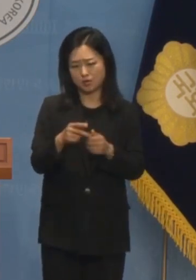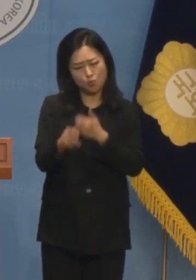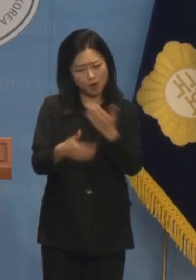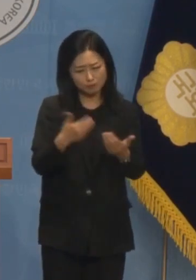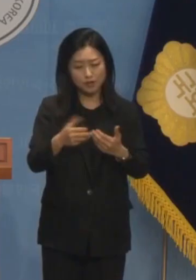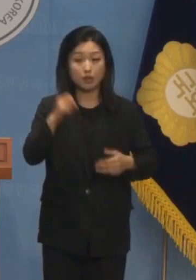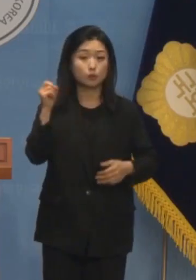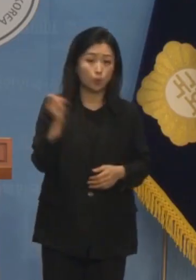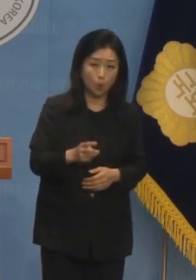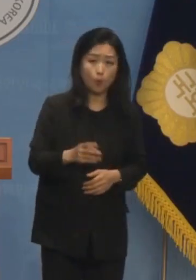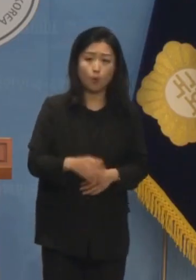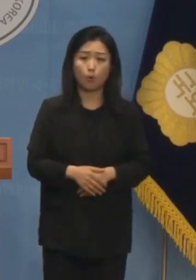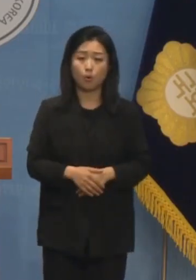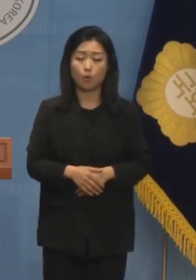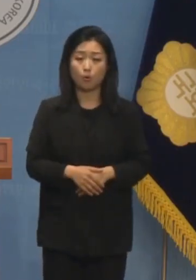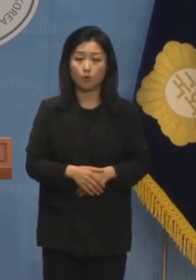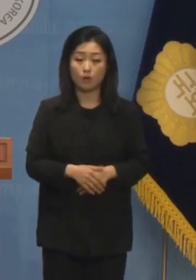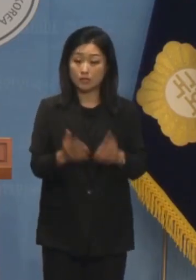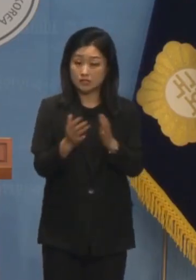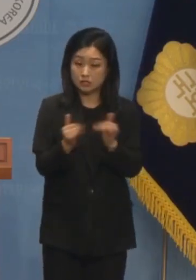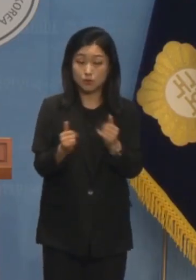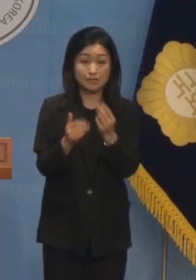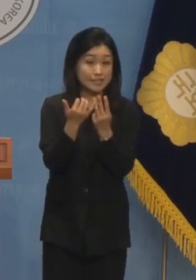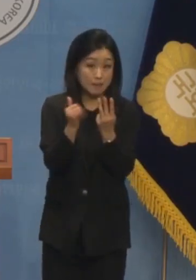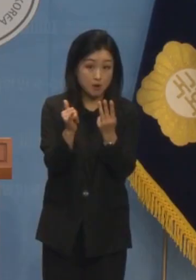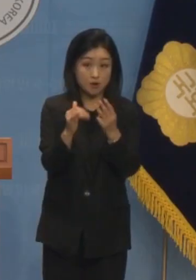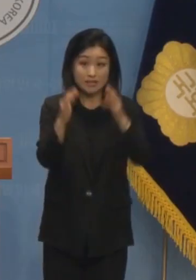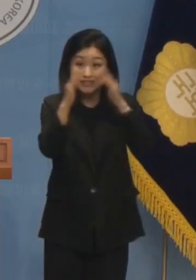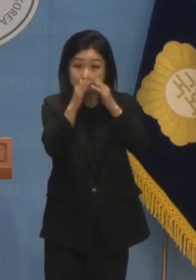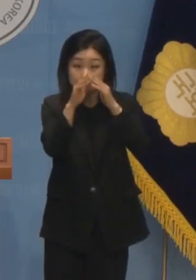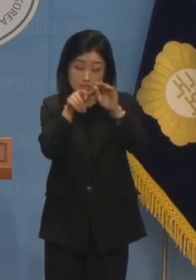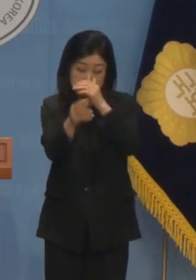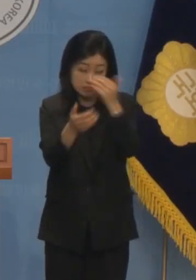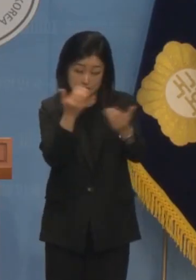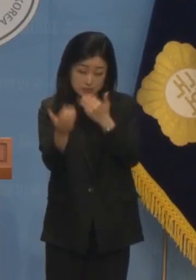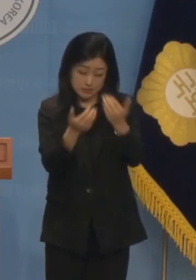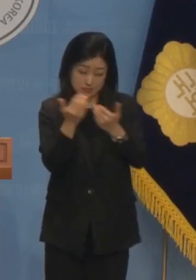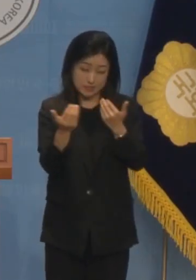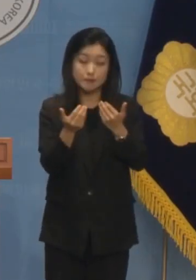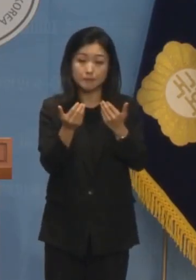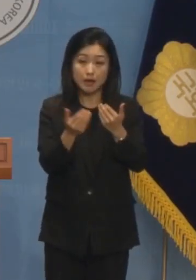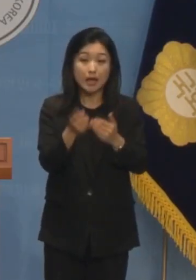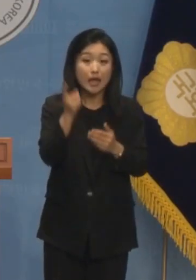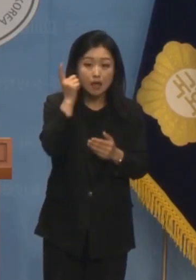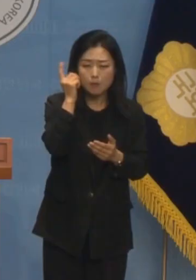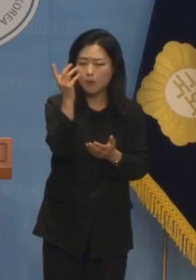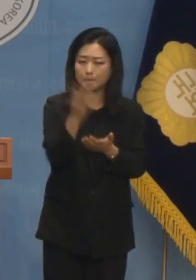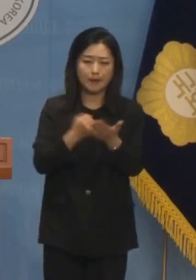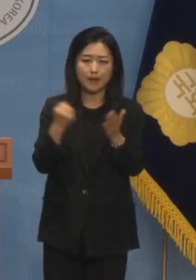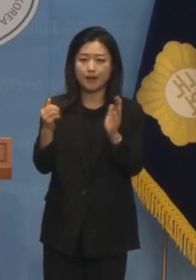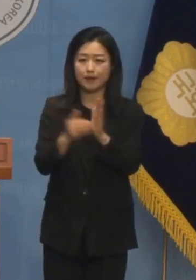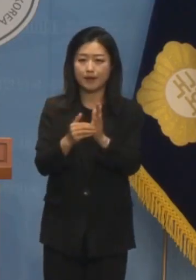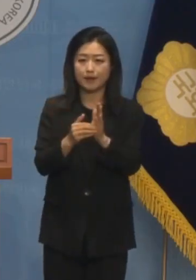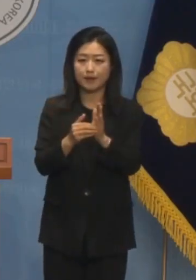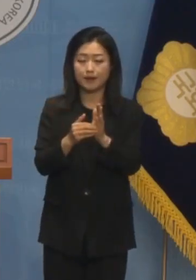압수수색입니다. 방심위 직원 3명의 주거지도 뒤졌습니다. 휴대전화도